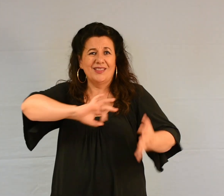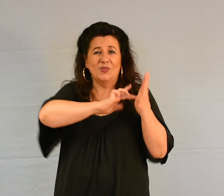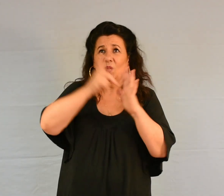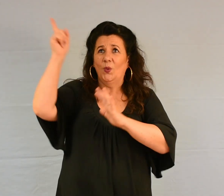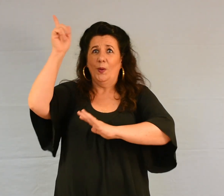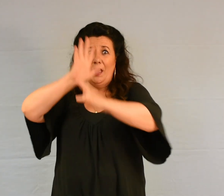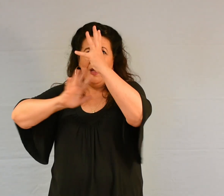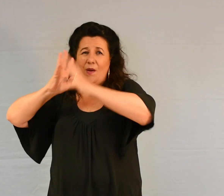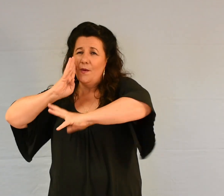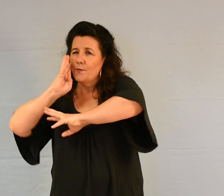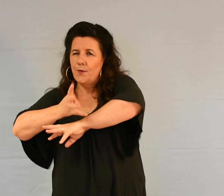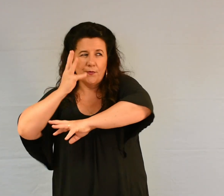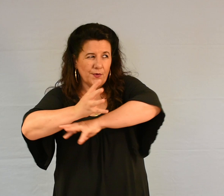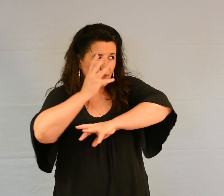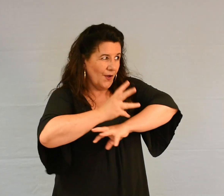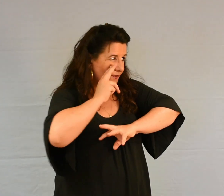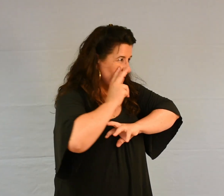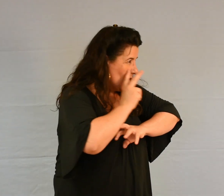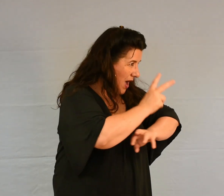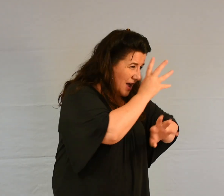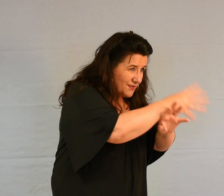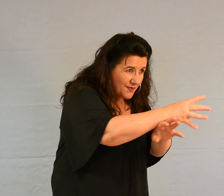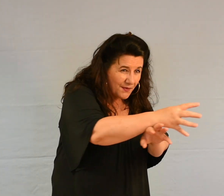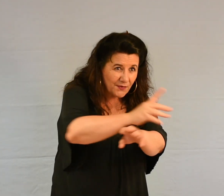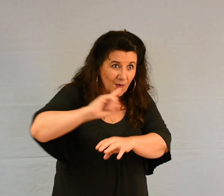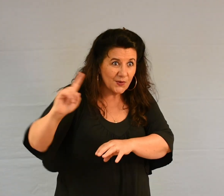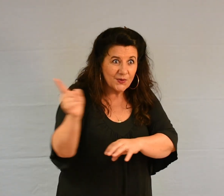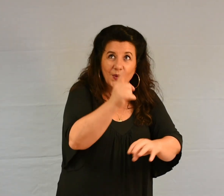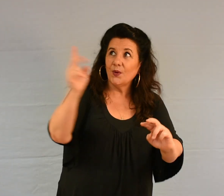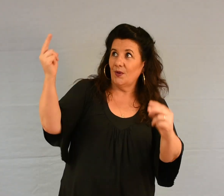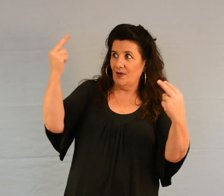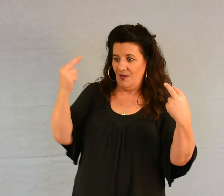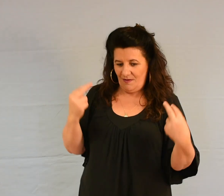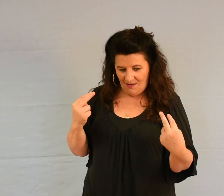elle. Soumis à son regard, nous aurons à lui rendre des comptes.